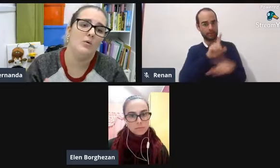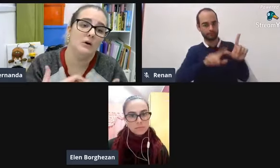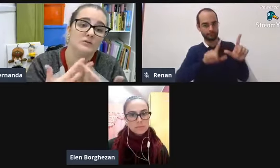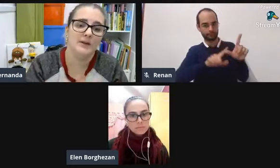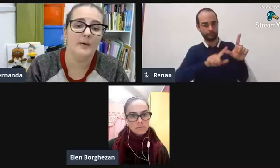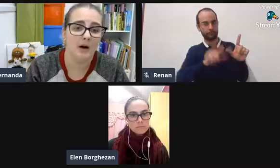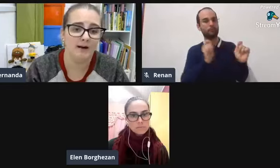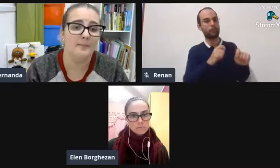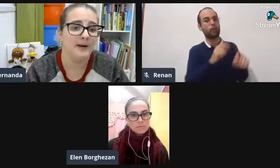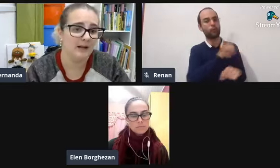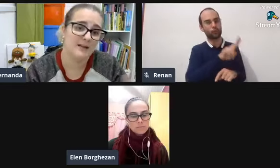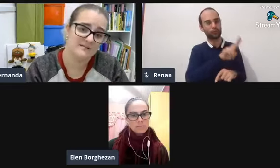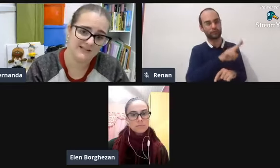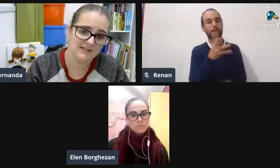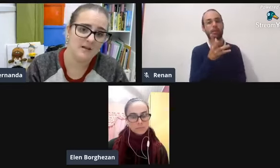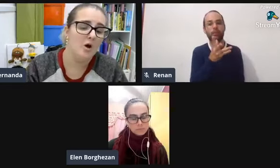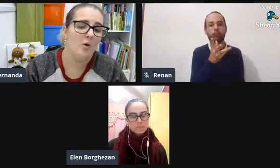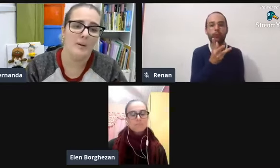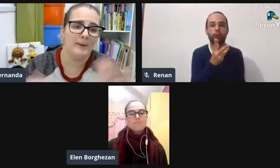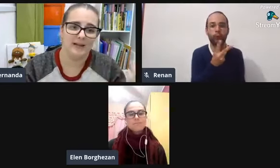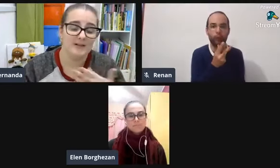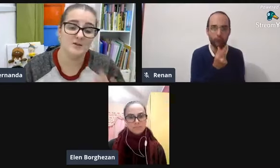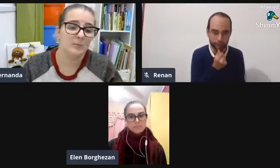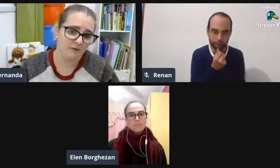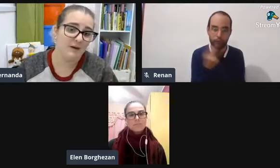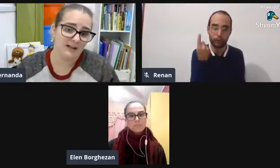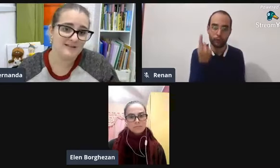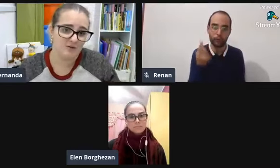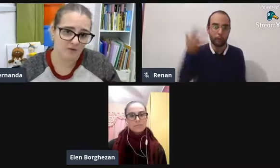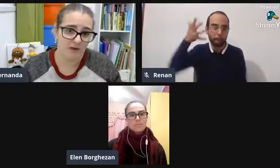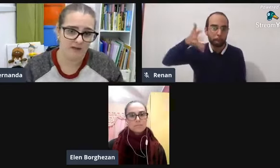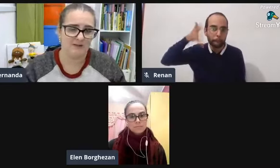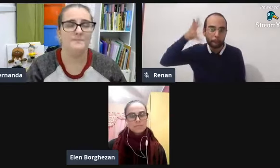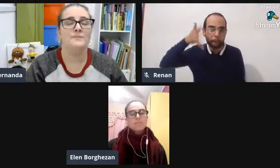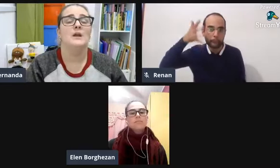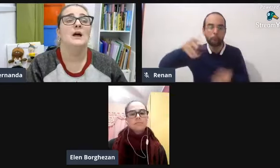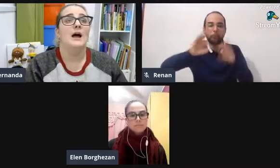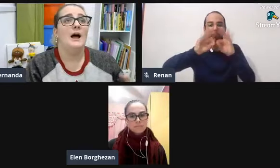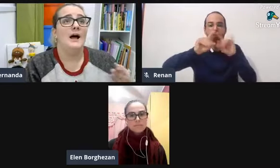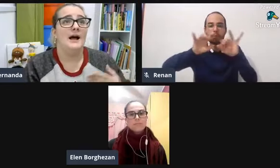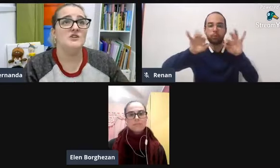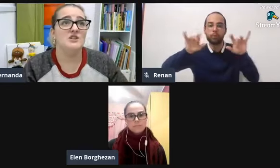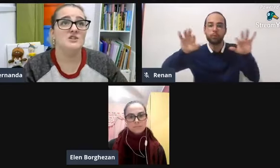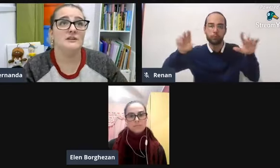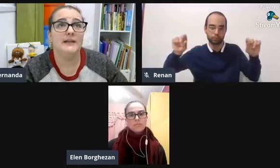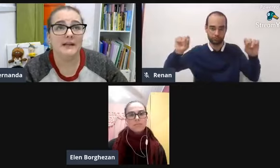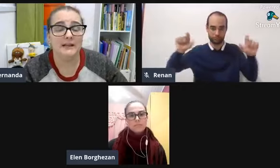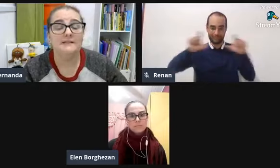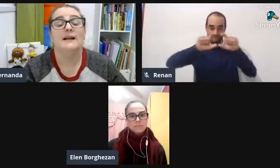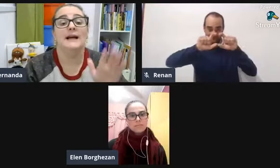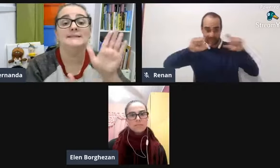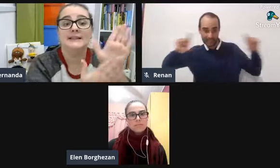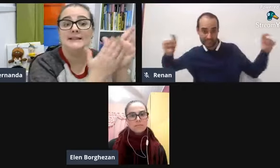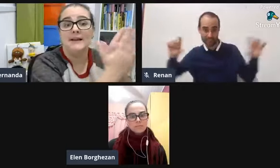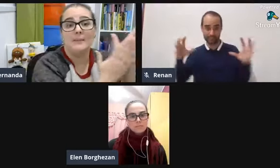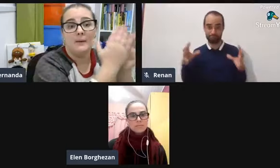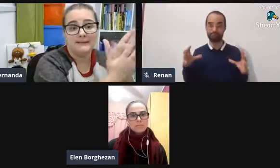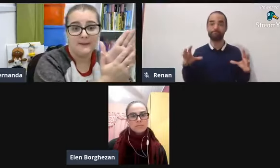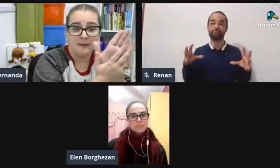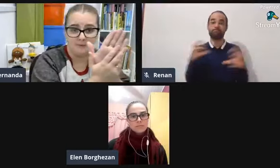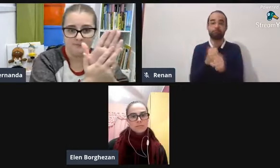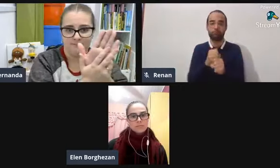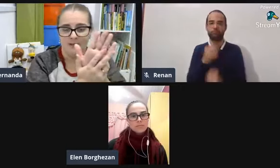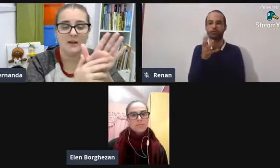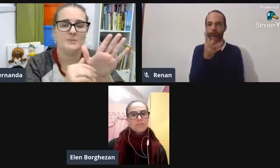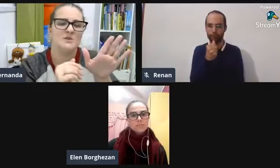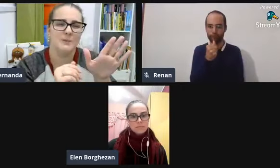demora, né? O quanto demora para que, às vezes, uma palestra, uma fala seja feita. A gente tem a escrita na palma